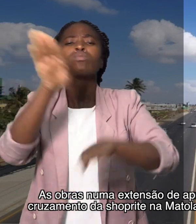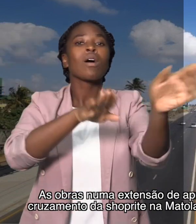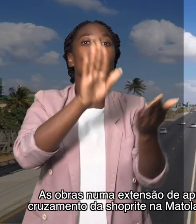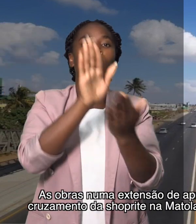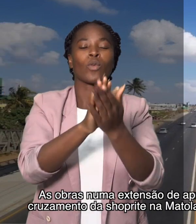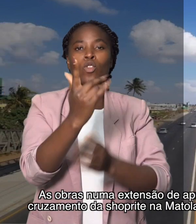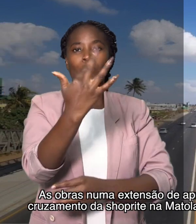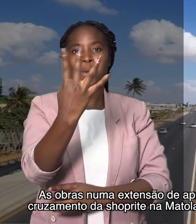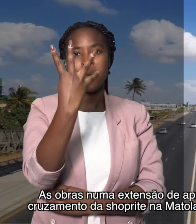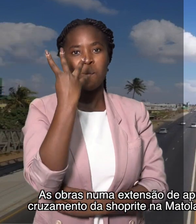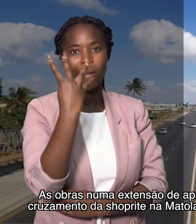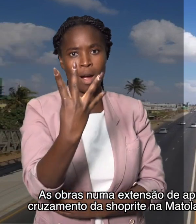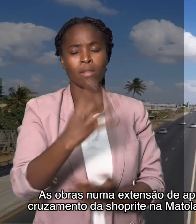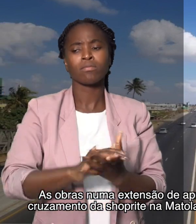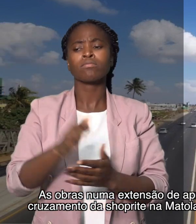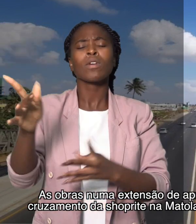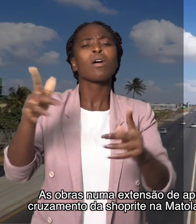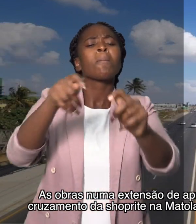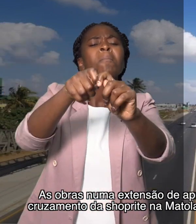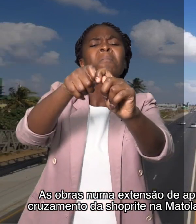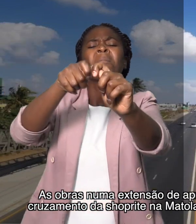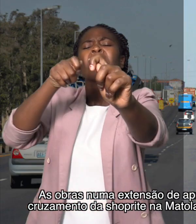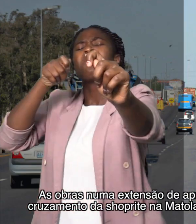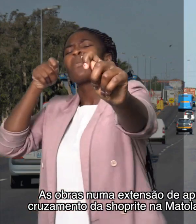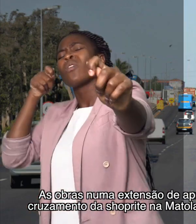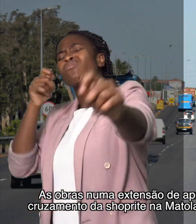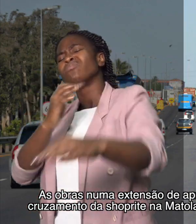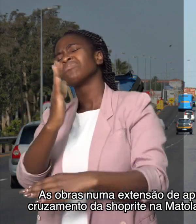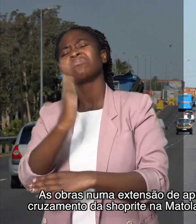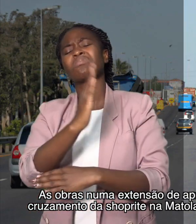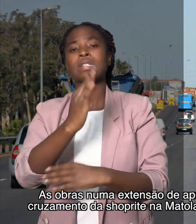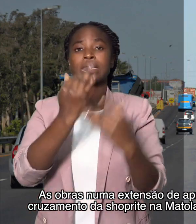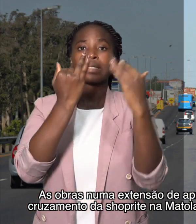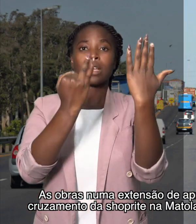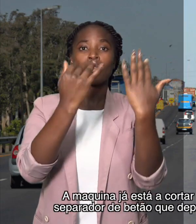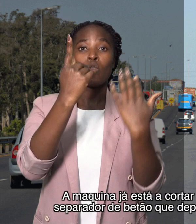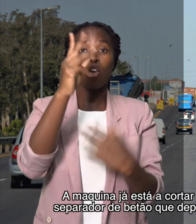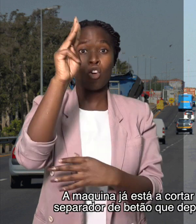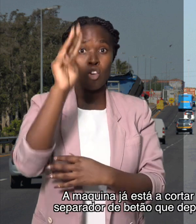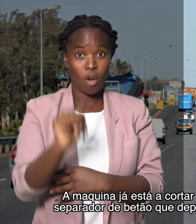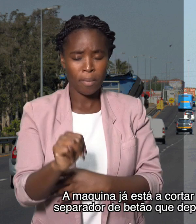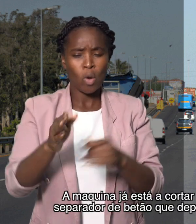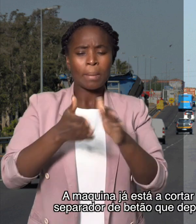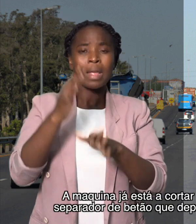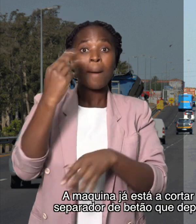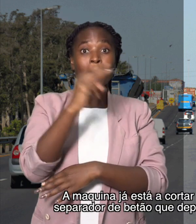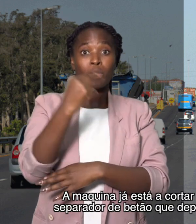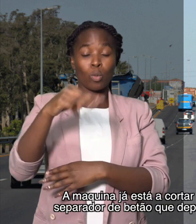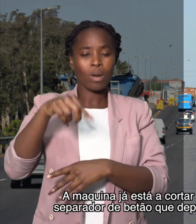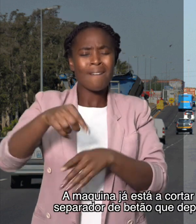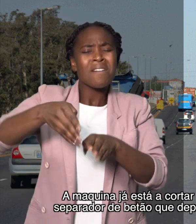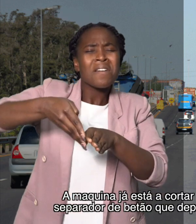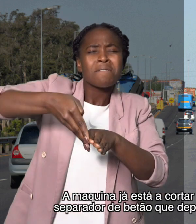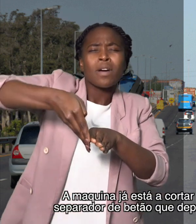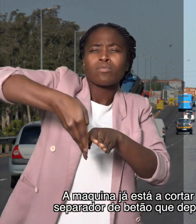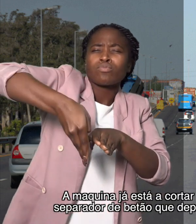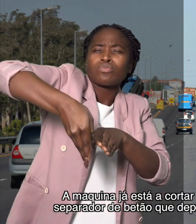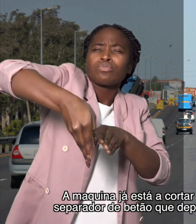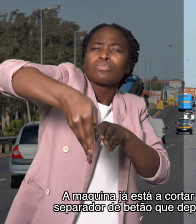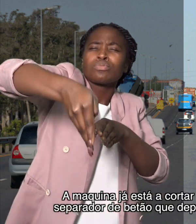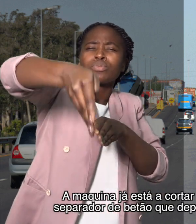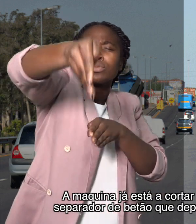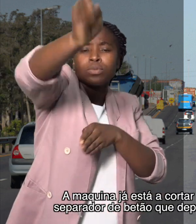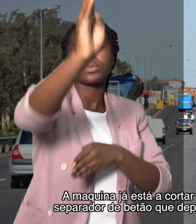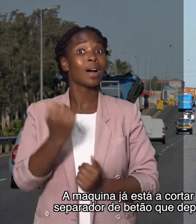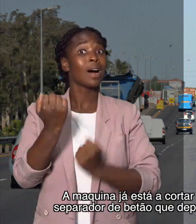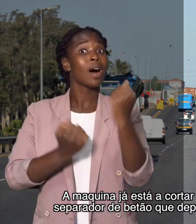começam do cruzamento de Sopraite, na Madola, até a Makinaga, na cidade de Maputo. A máquina já está a cortar o asfalto para poder